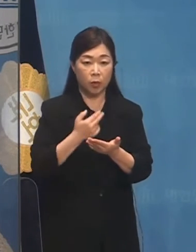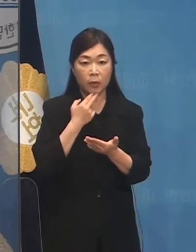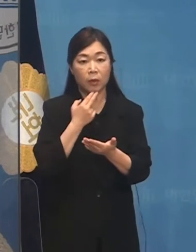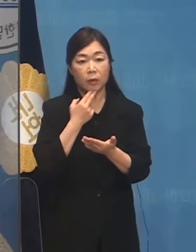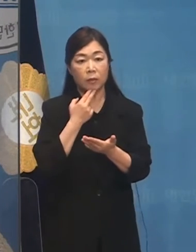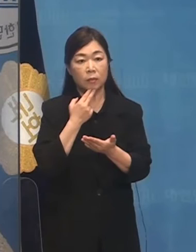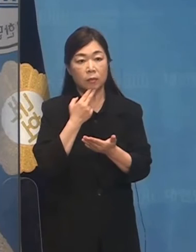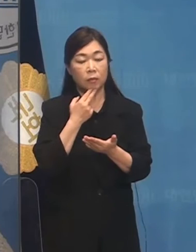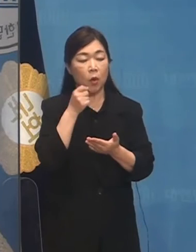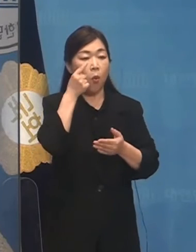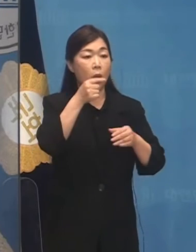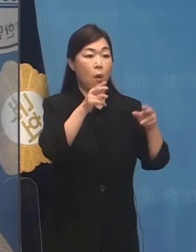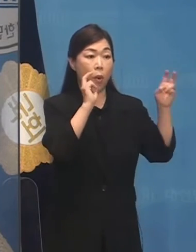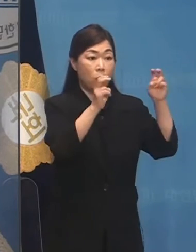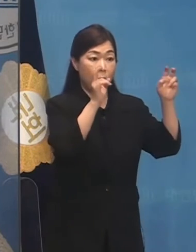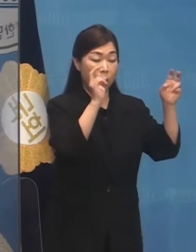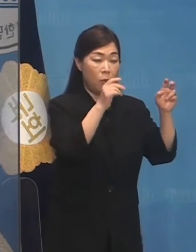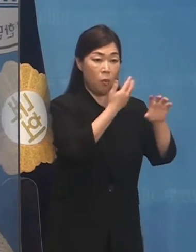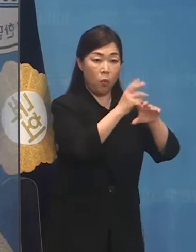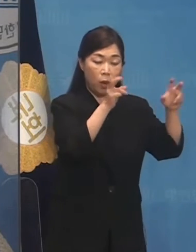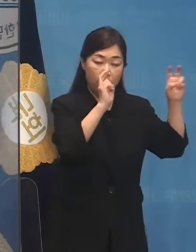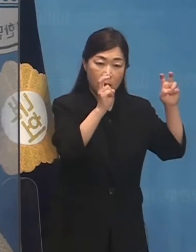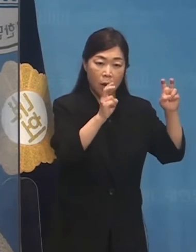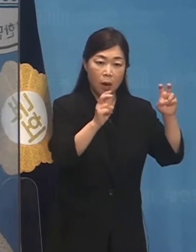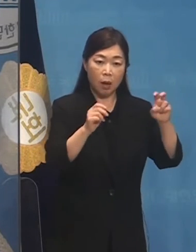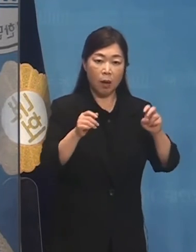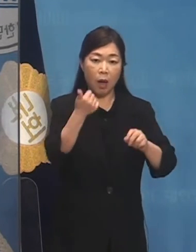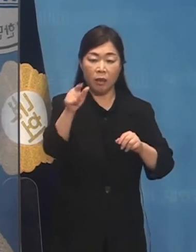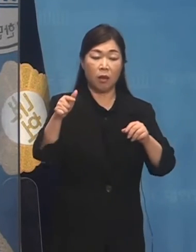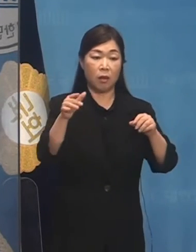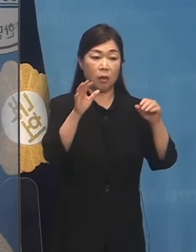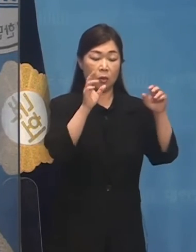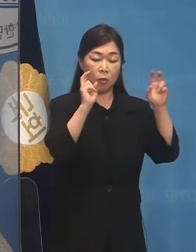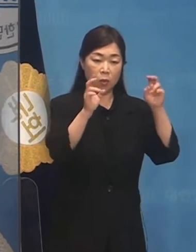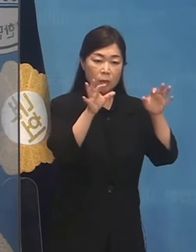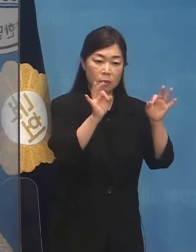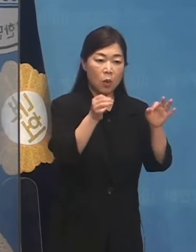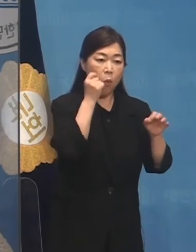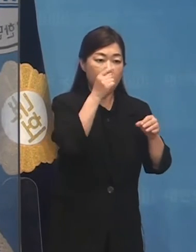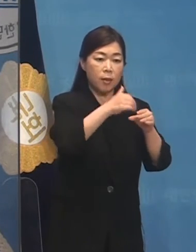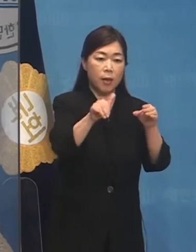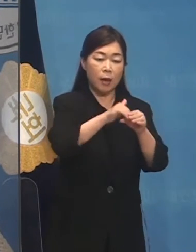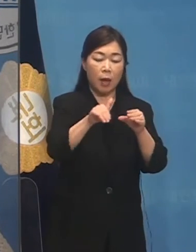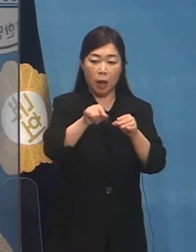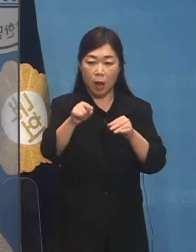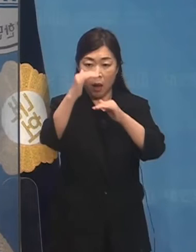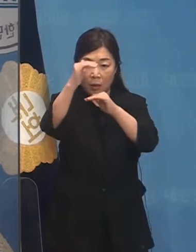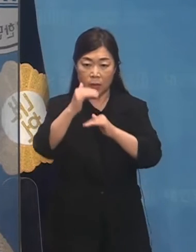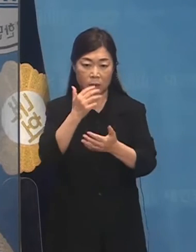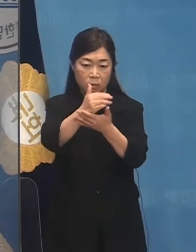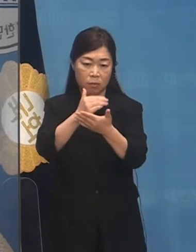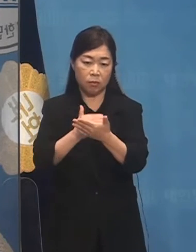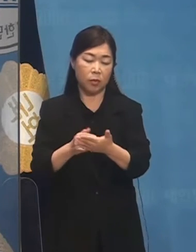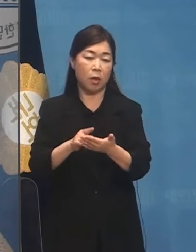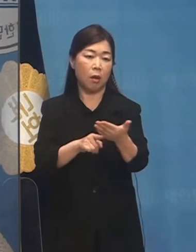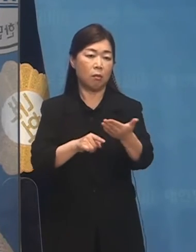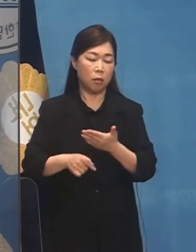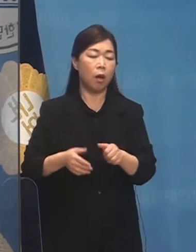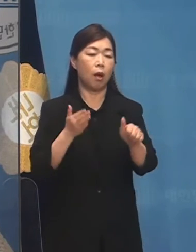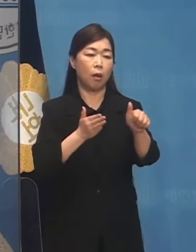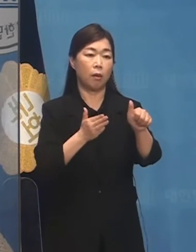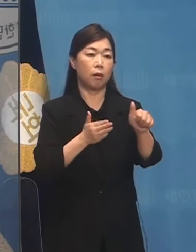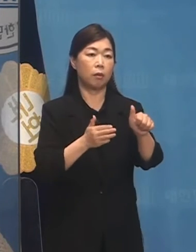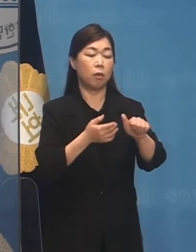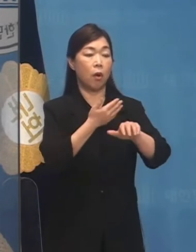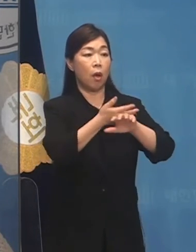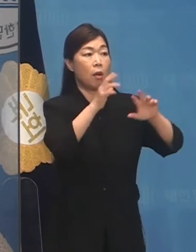자료 제출을 하지 않고 있습니다. 이 부분에 대한 확실한 자료 제출을 해주시고, 또한 외국계